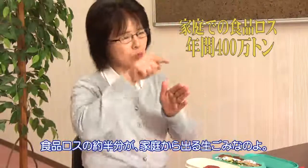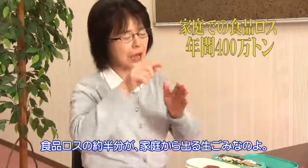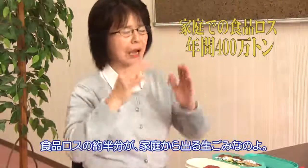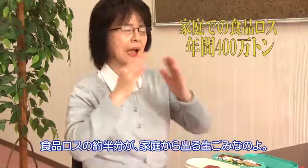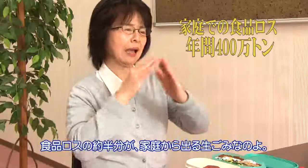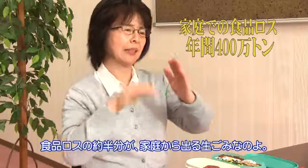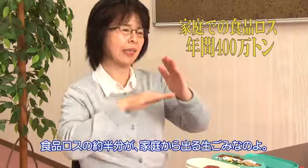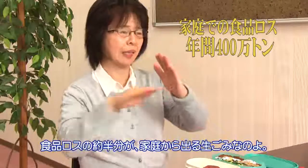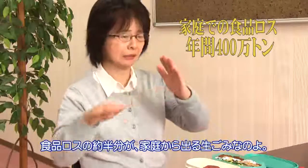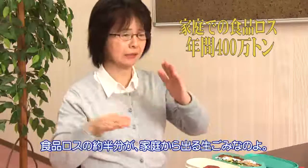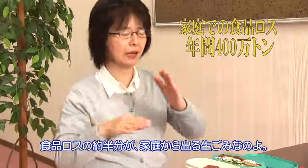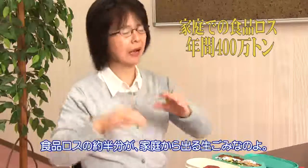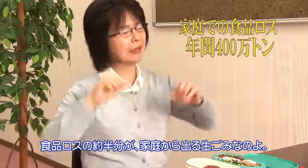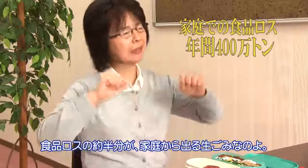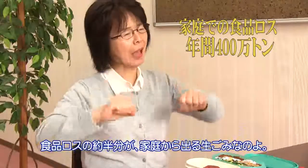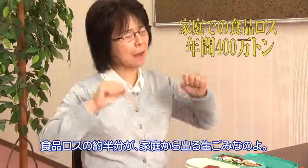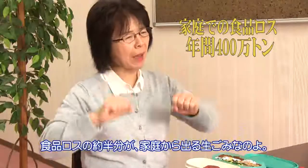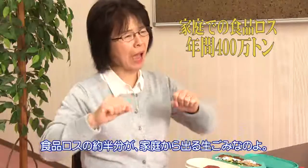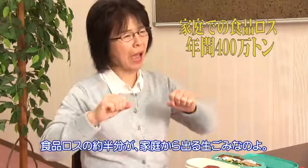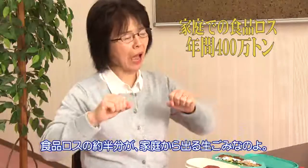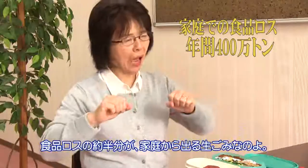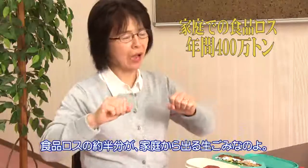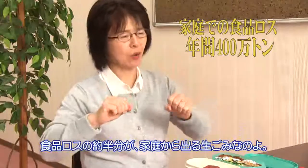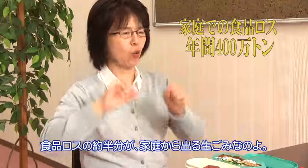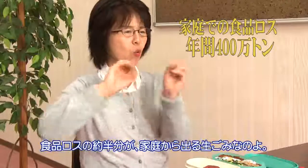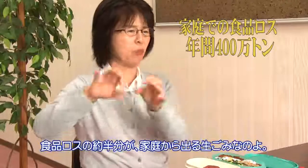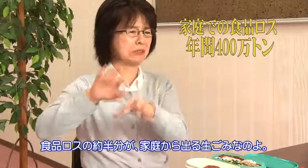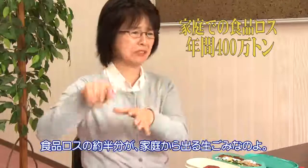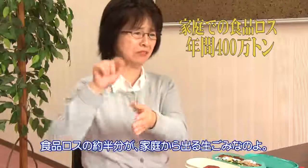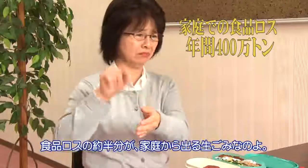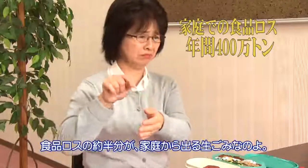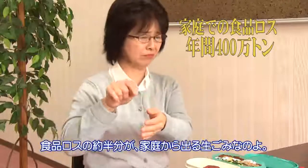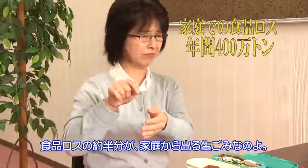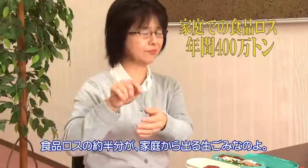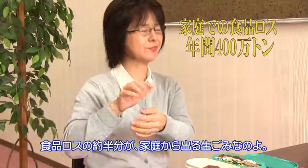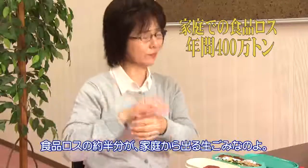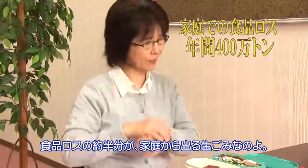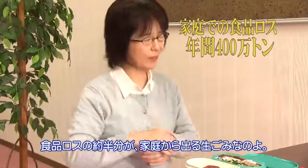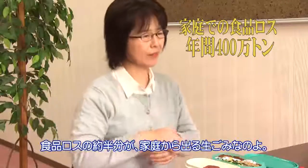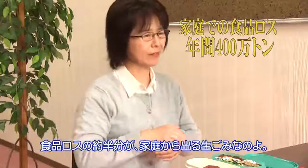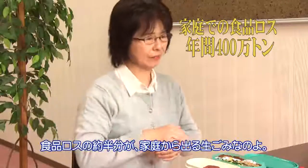半分ぐらいこれが家庭内からの生ゴミ7